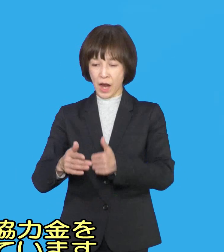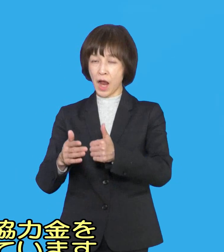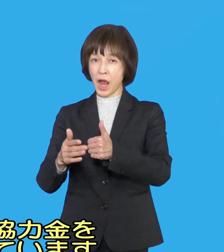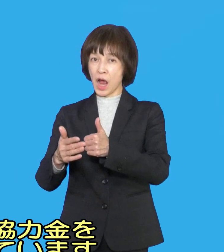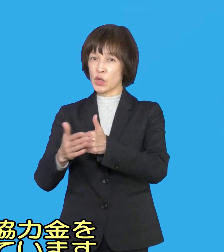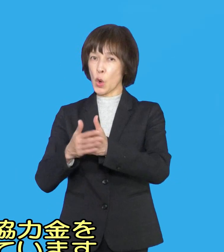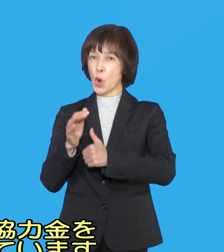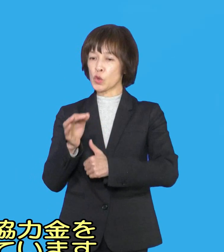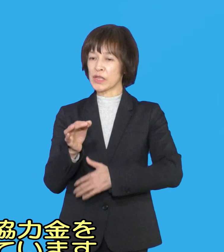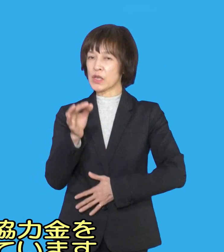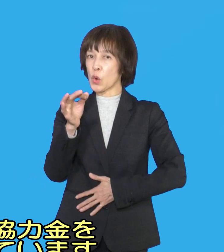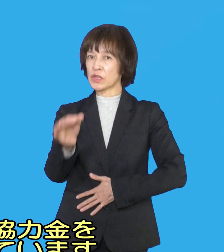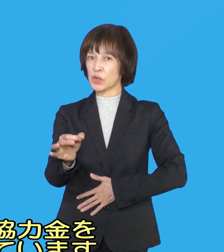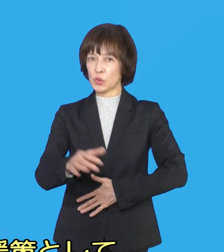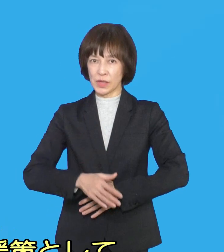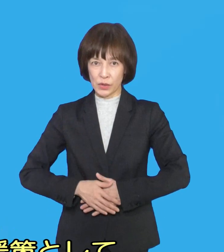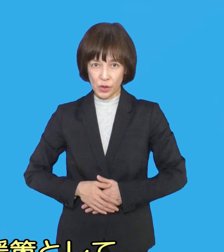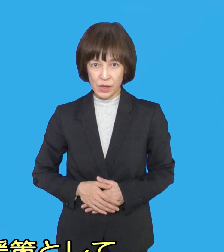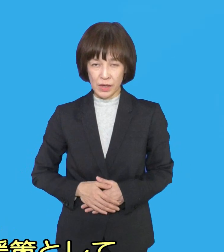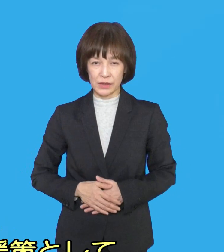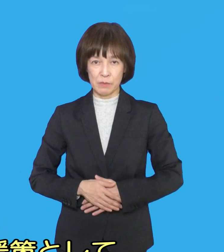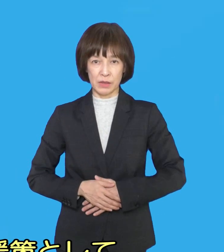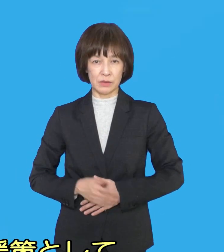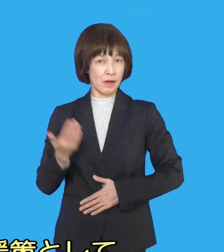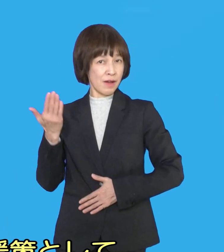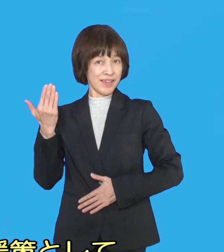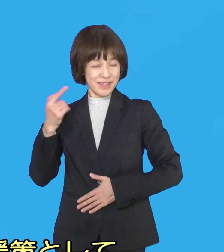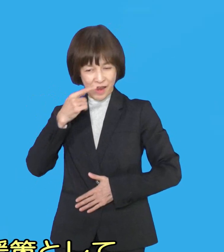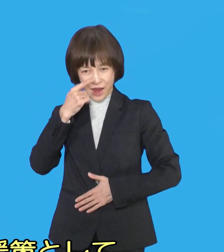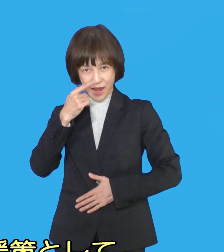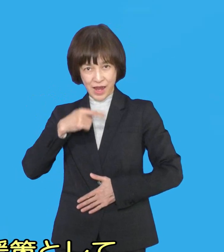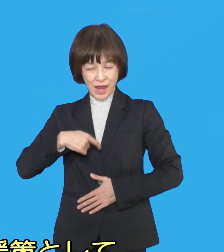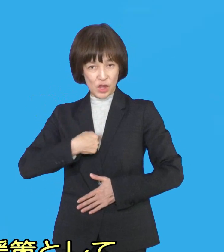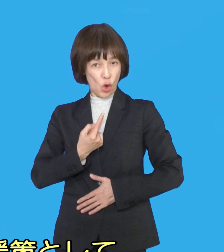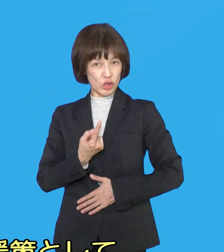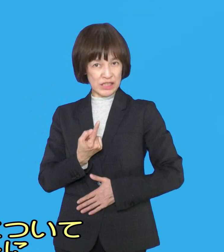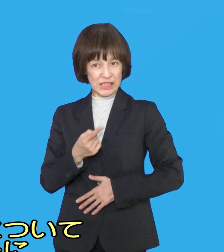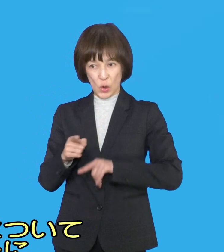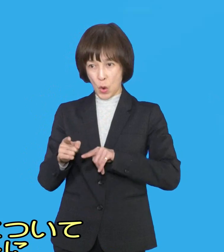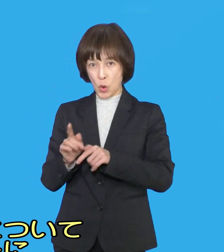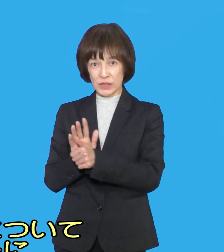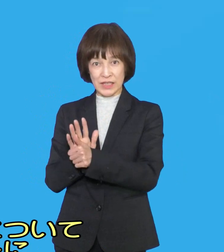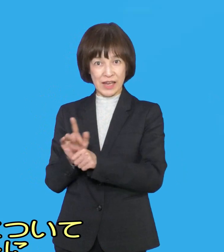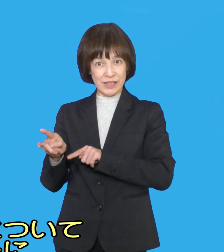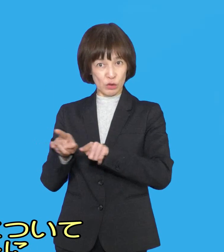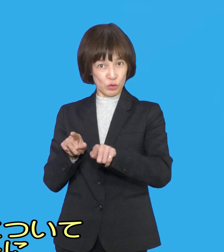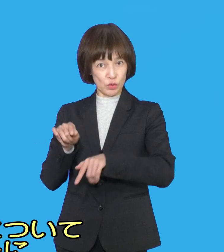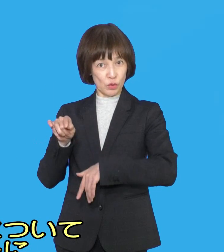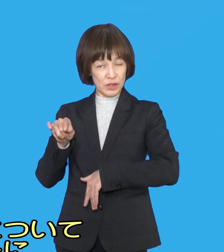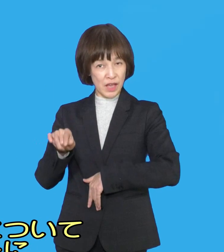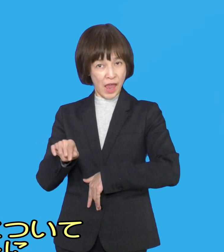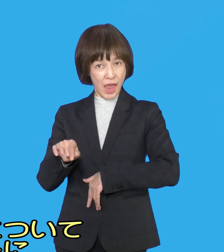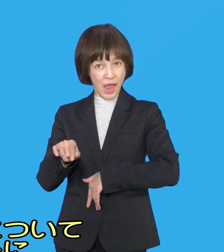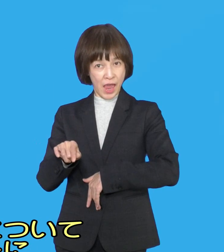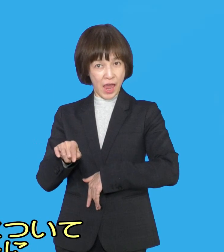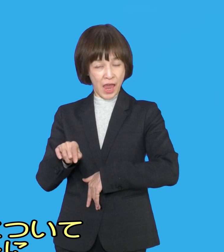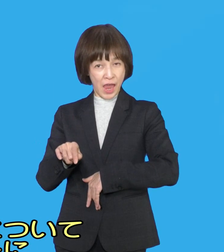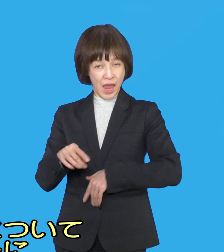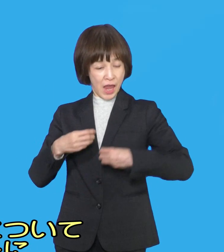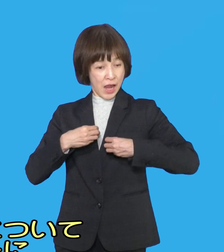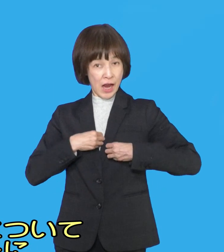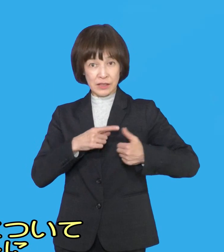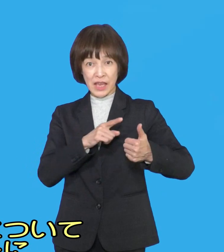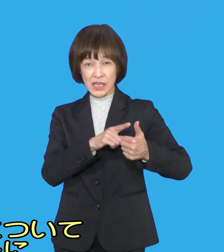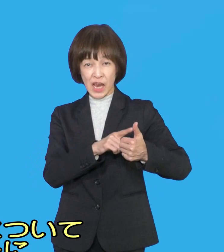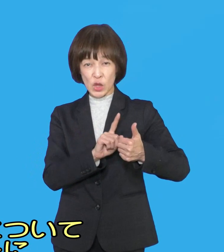を支給をしたいと考えています。以前堺市独自の支援策として、濃厚接触者の方について